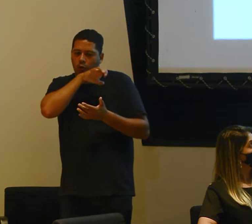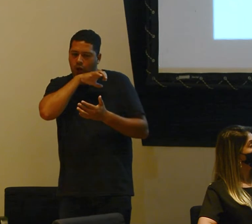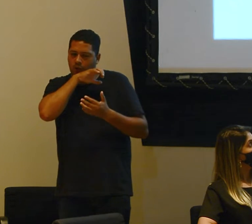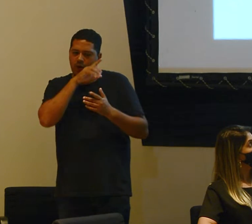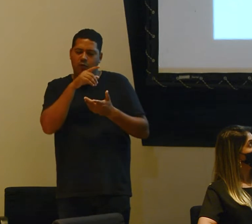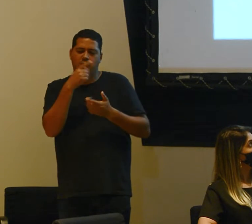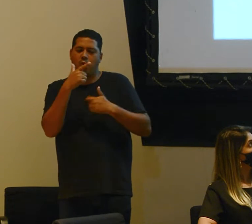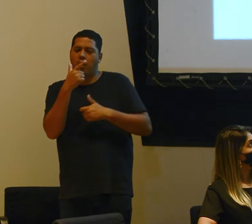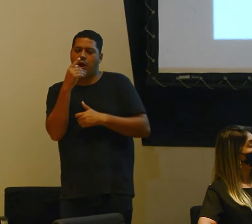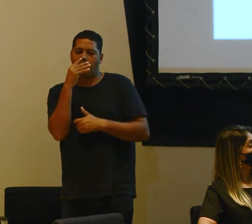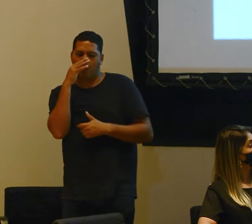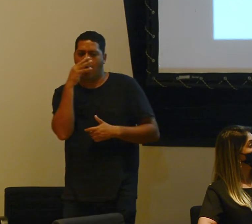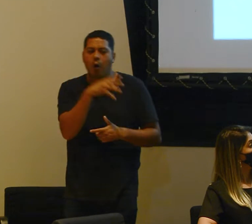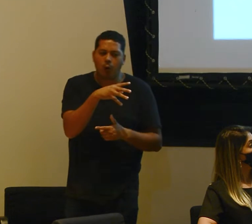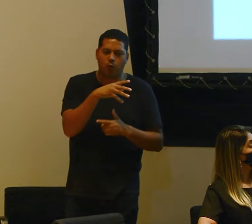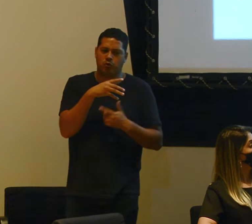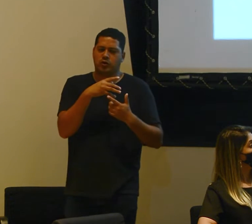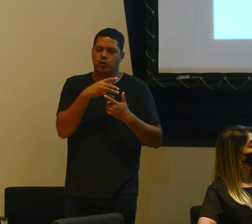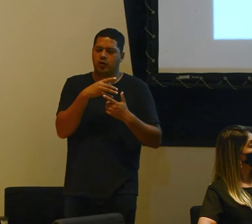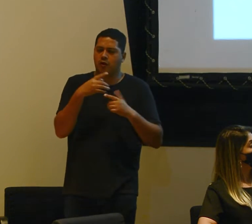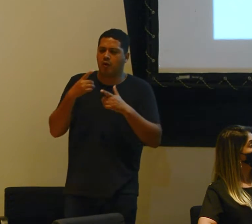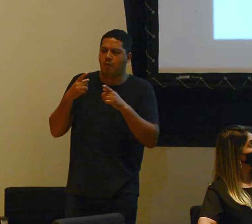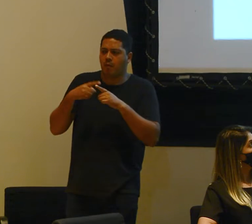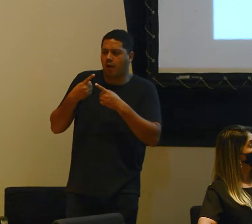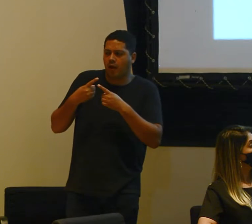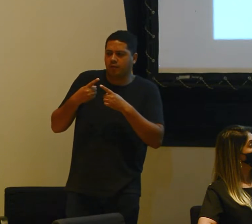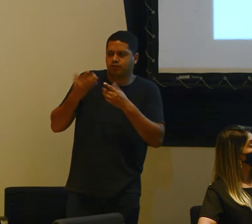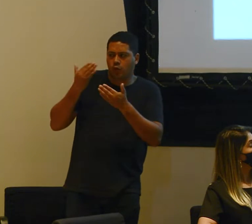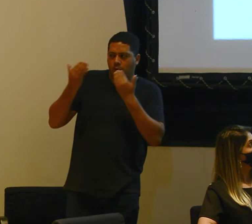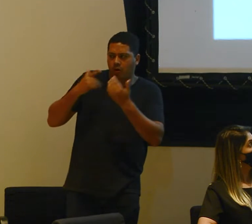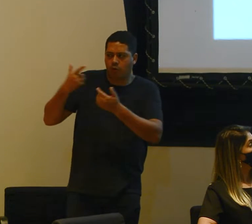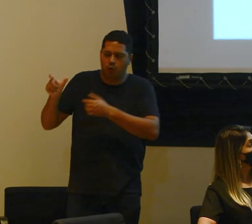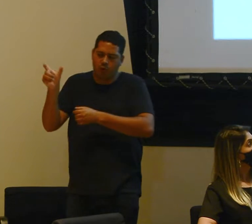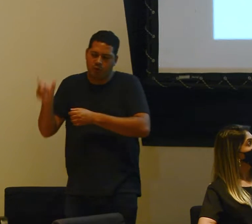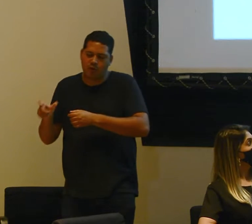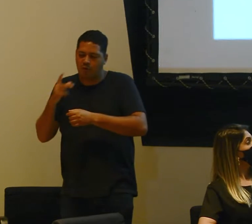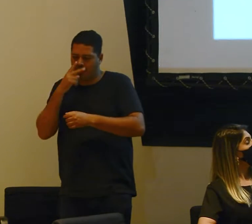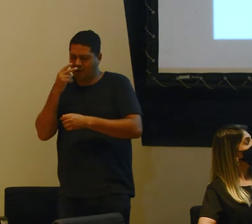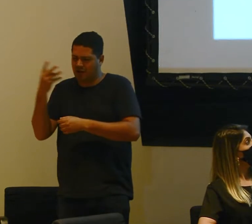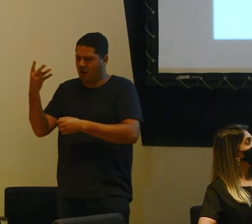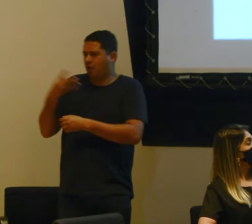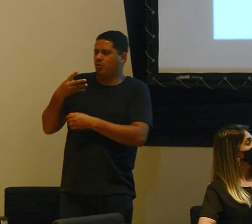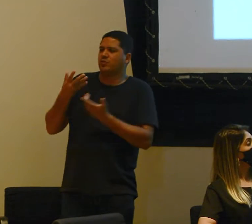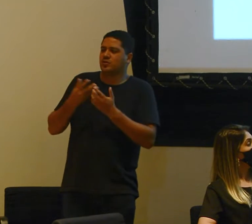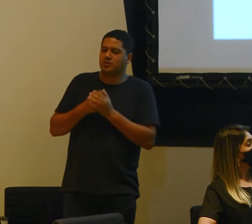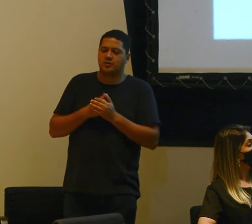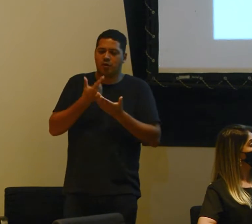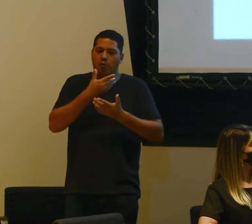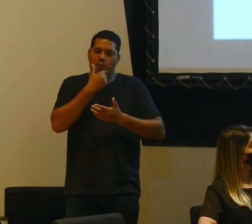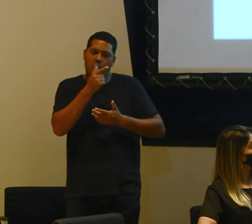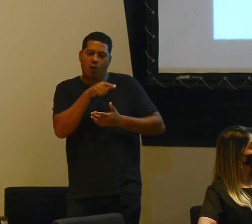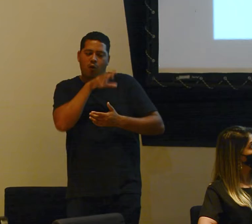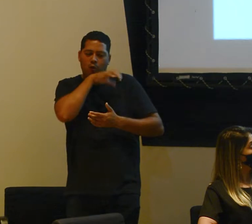menos invasivo do que o contato até com outro ser humano. Então essa é uma porta de entrada para que a gente consiga